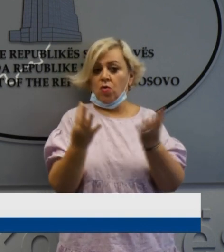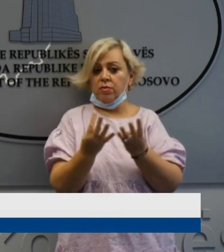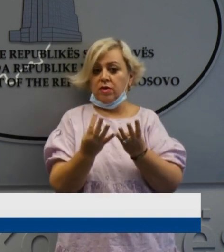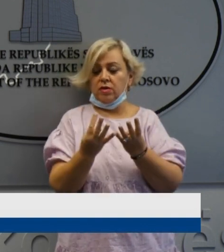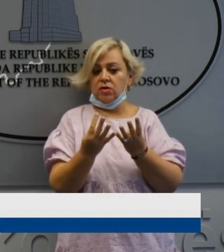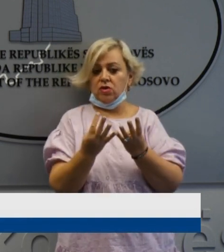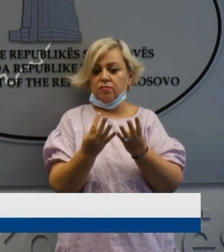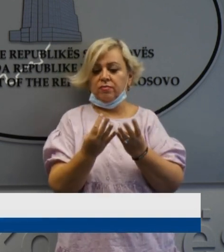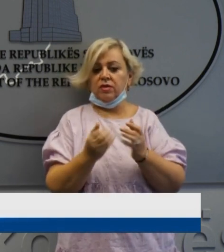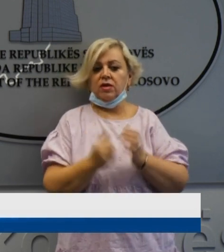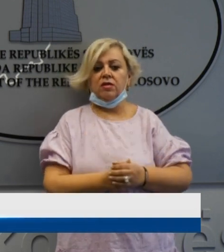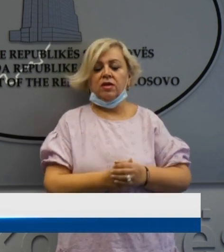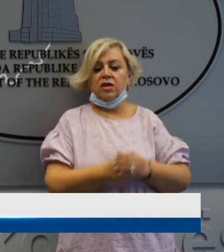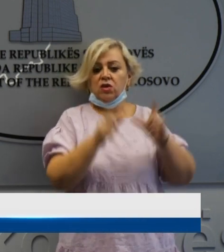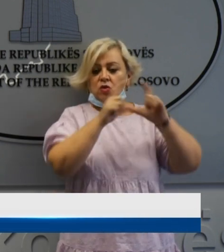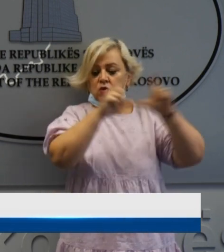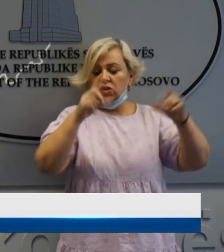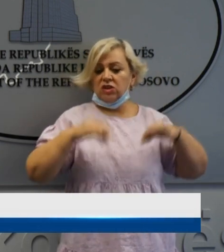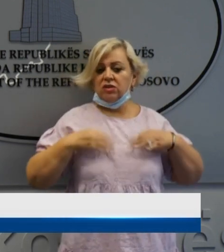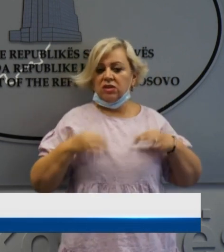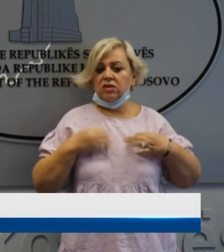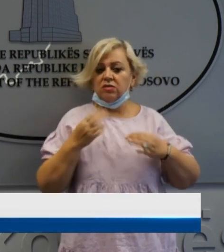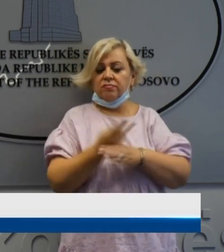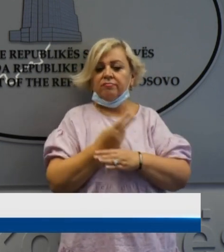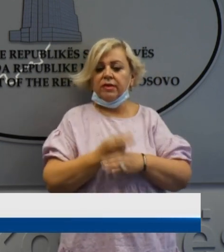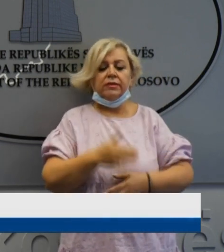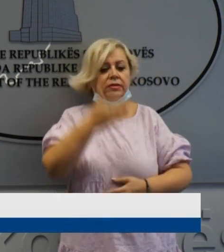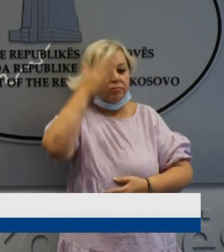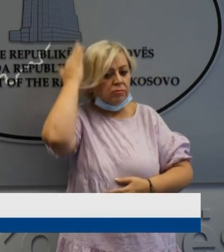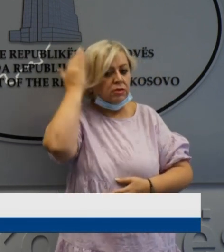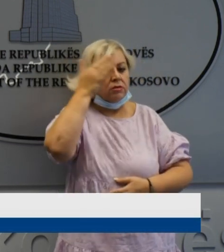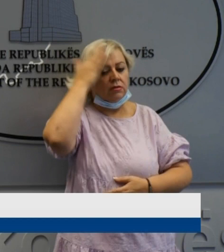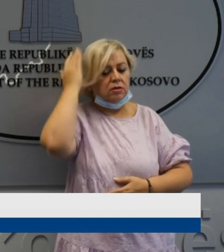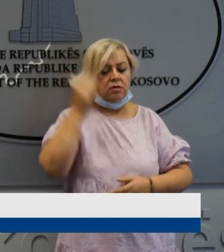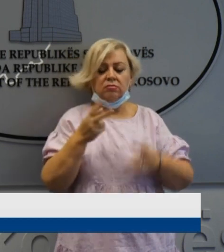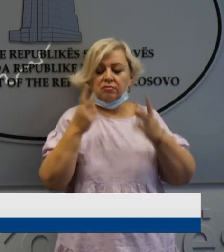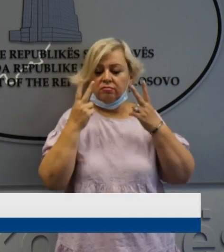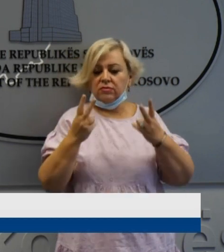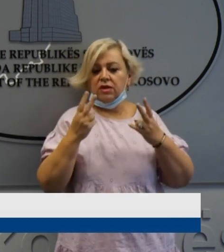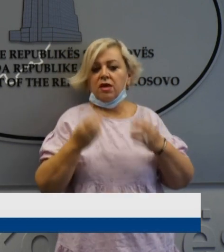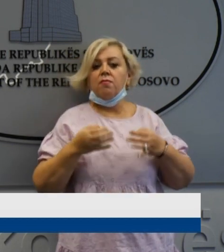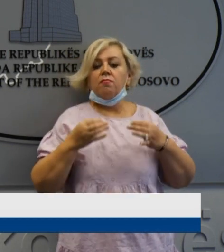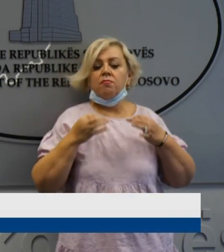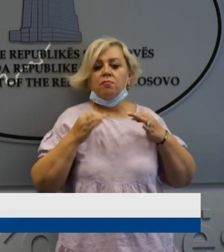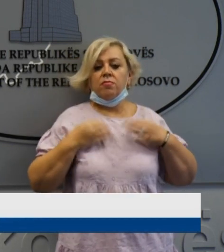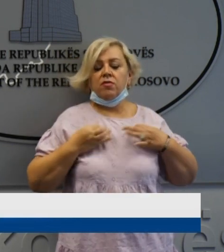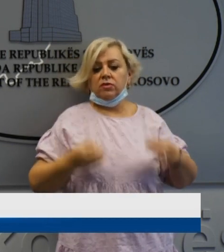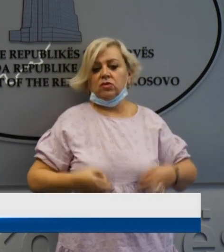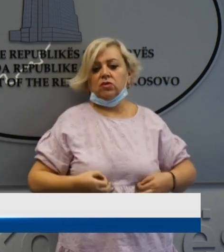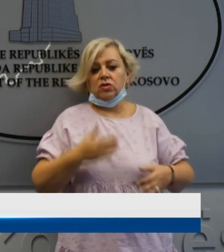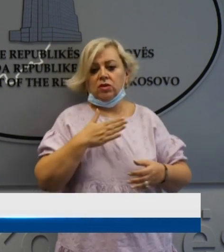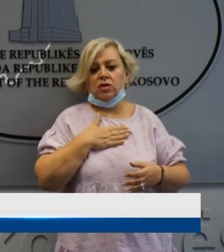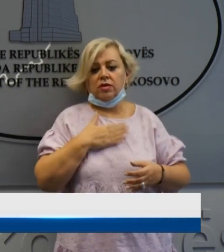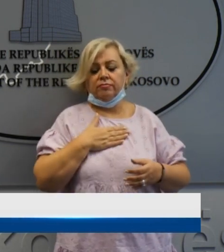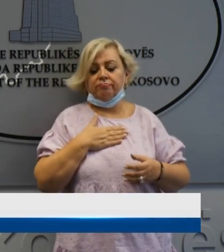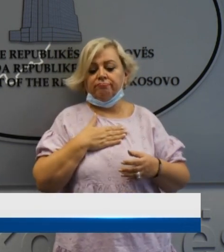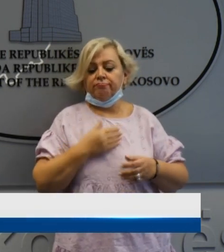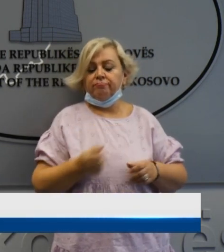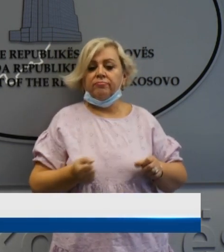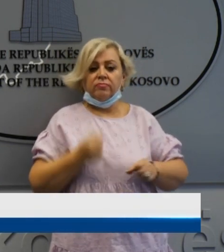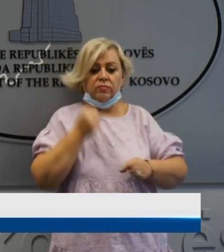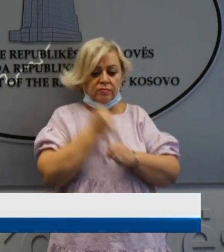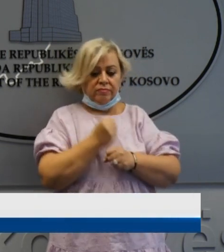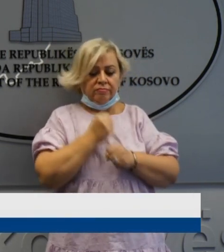e SSKUK-s, kjo ishte brenga kryesore e profesionistëve tanë. Natyrisht, falë